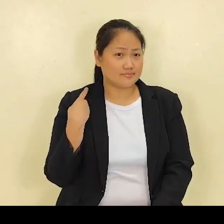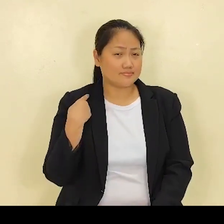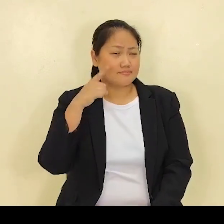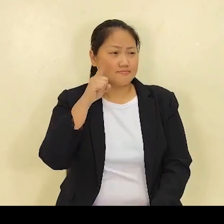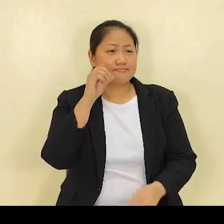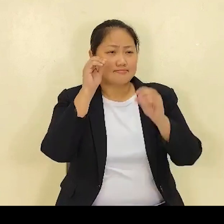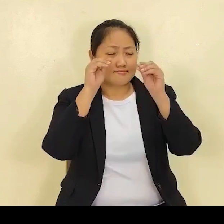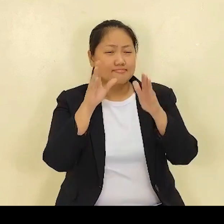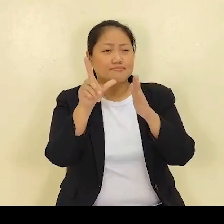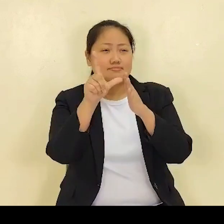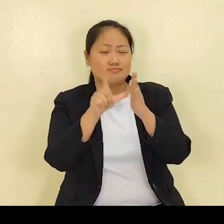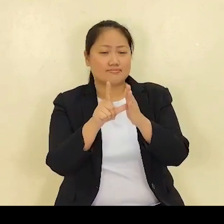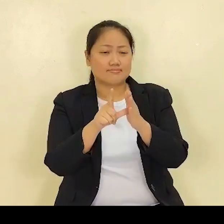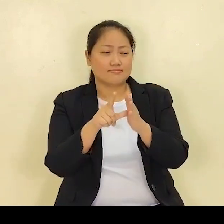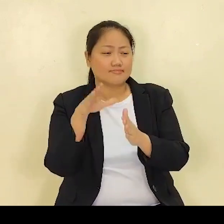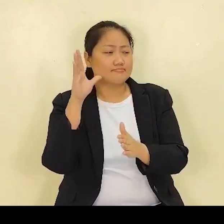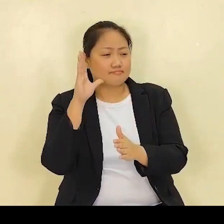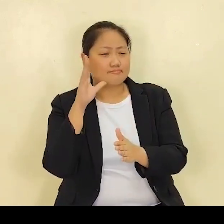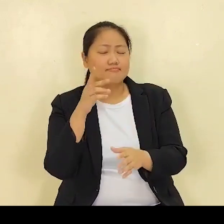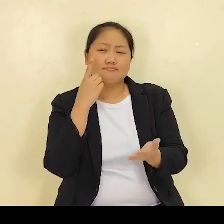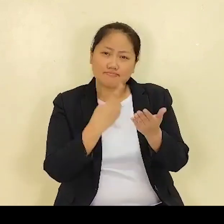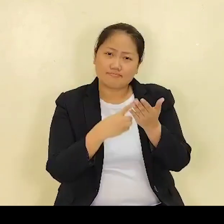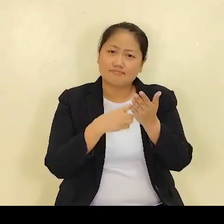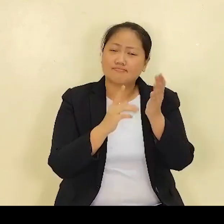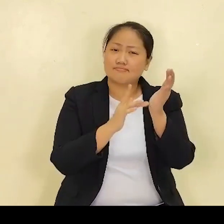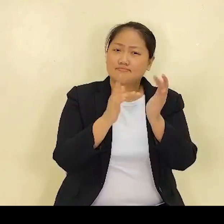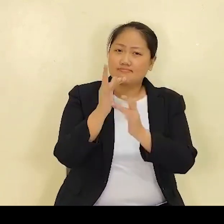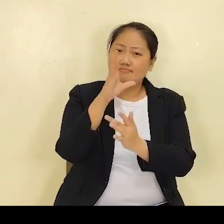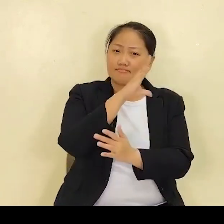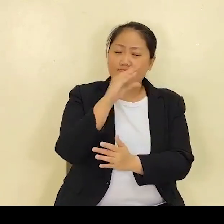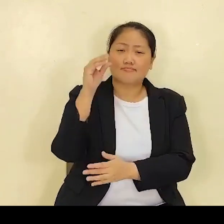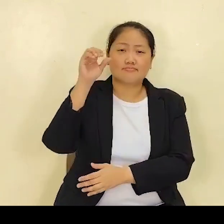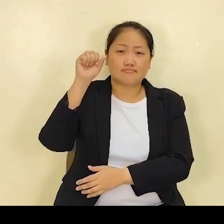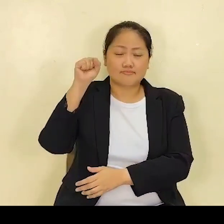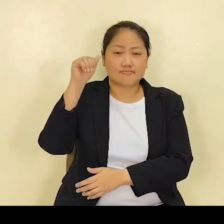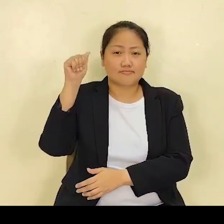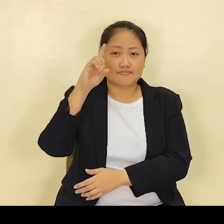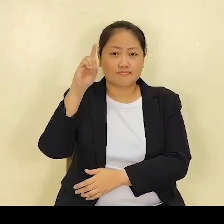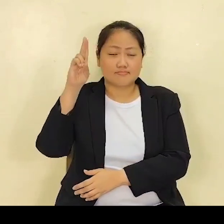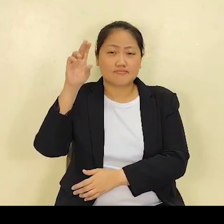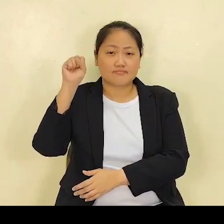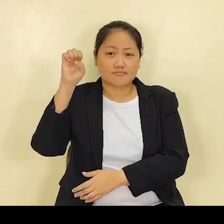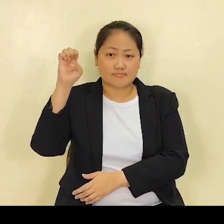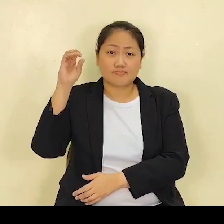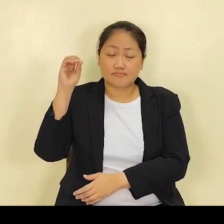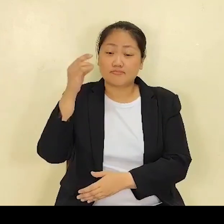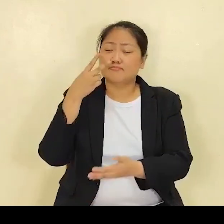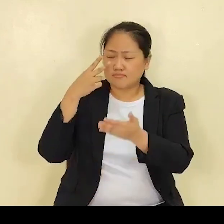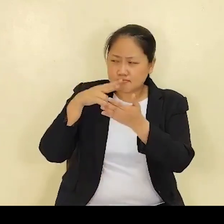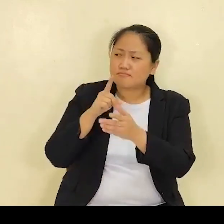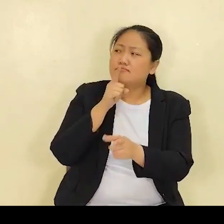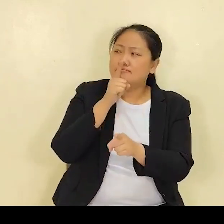May isang guro ng batas na nakarinig sa pagtatalo ni Jesus at ng mga Saduseo. Nang mapansin niyang tama ang sagot ni Jesus sa mga